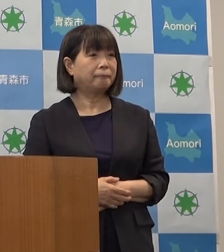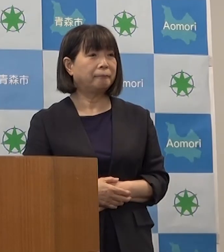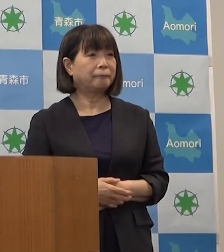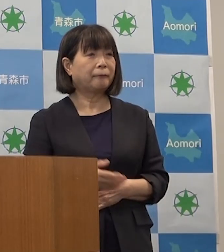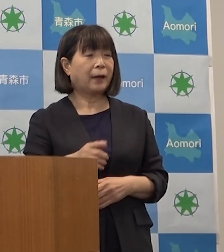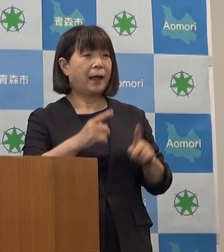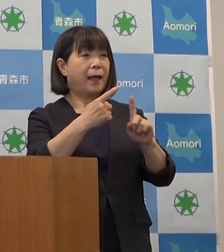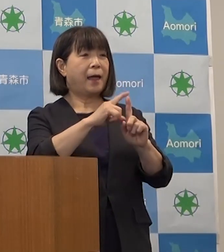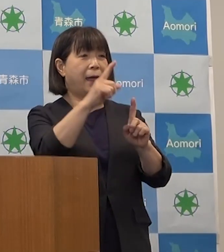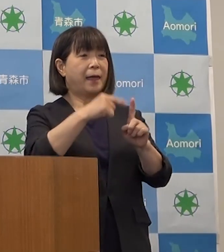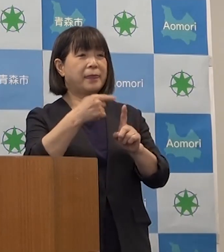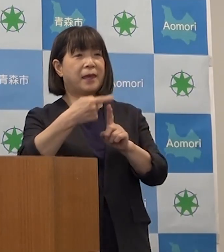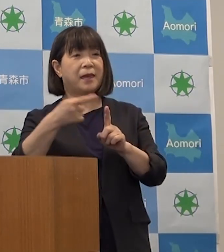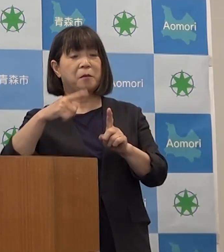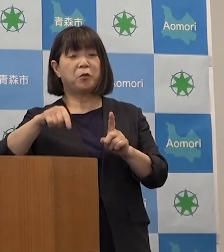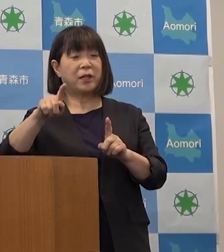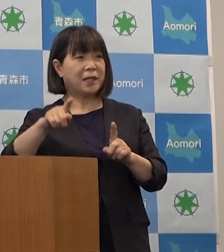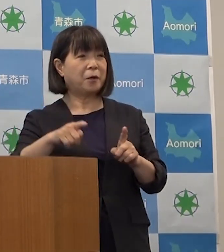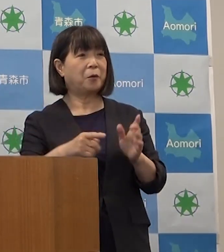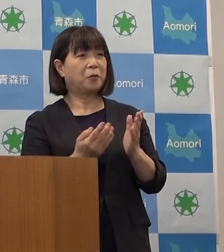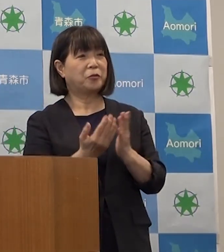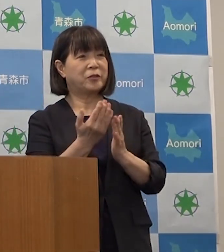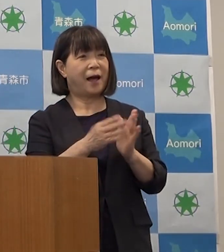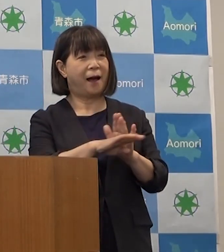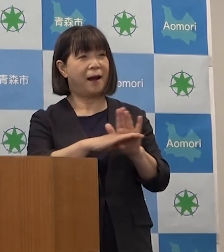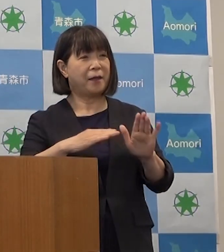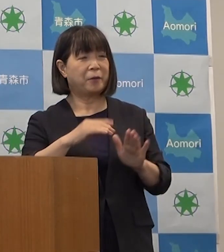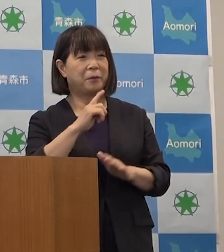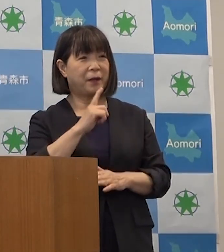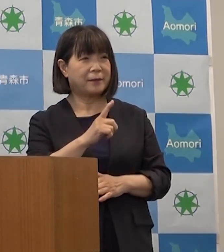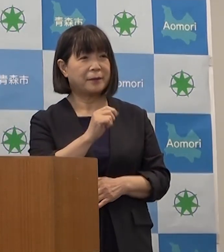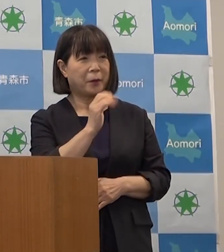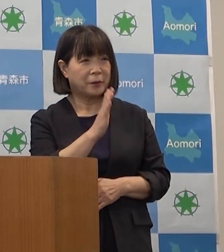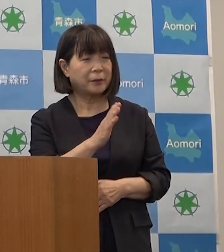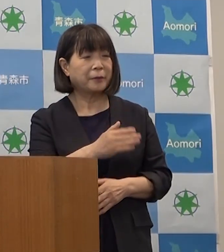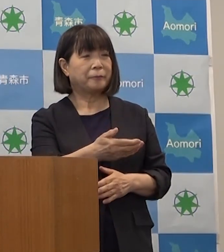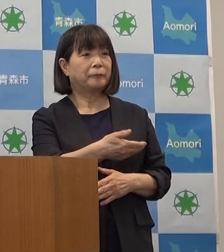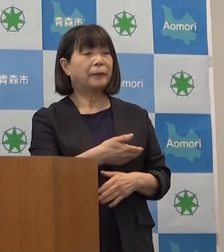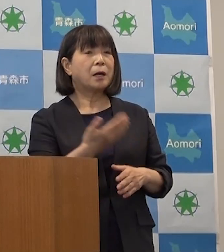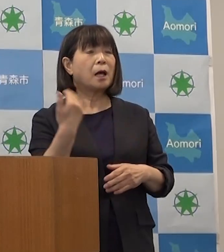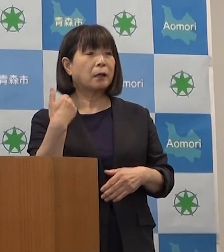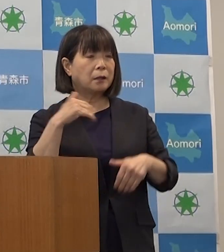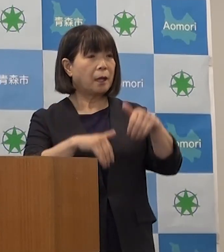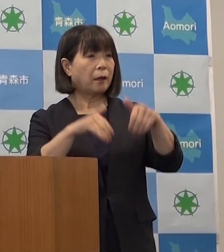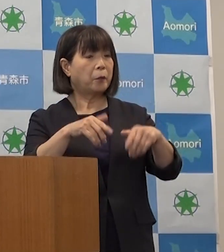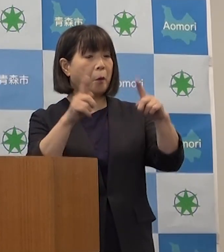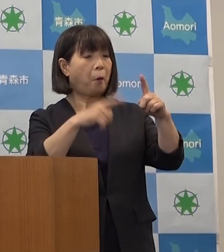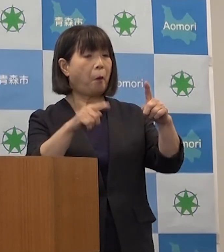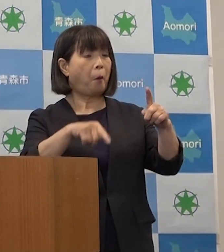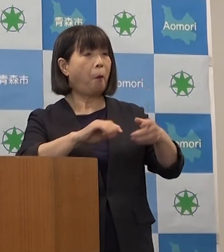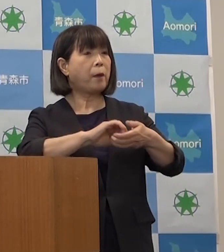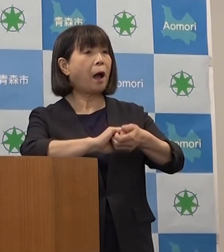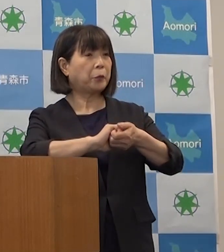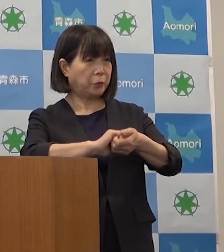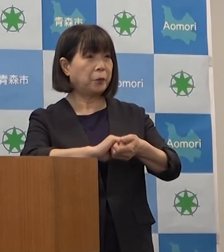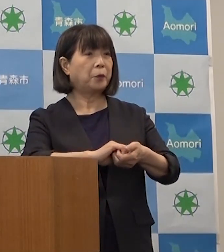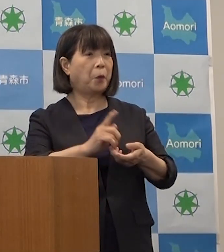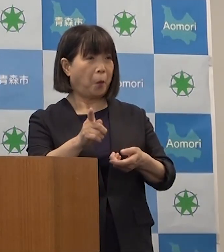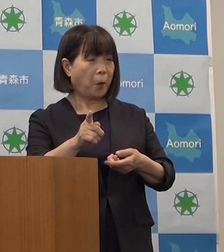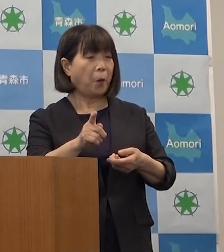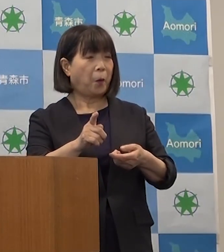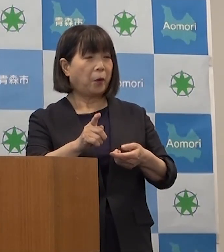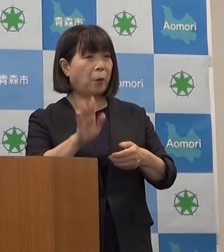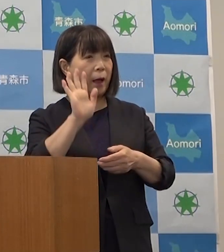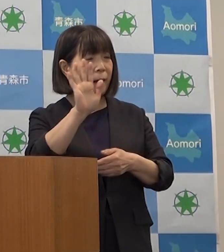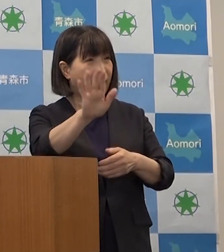はい、TV の草原と申します。よろしくお願いします。先ほど選挙公約をこれから順天的にやっていかなければとおっしゃっていた